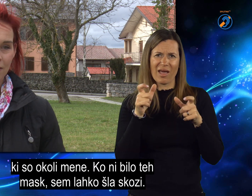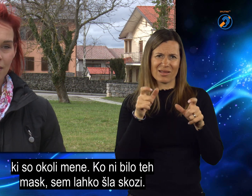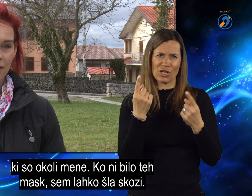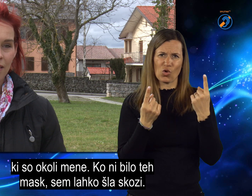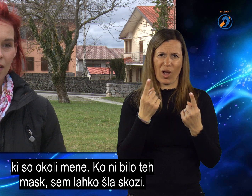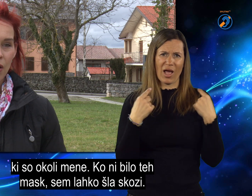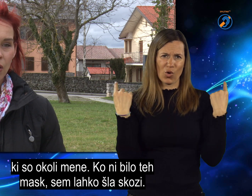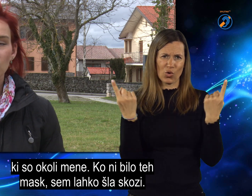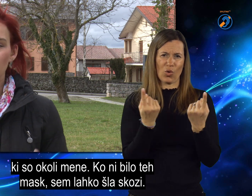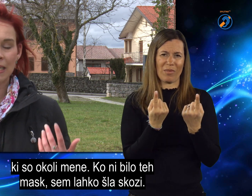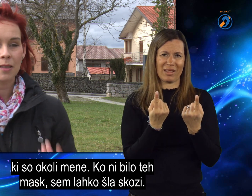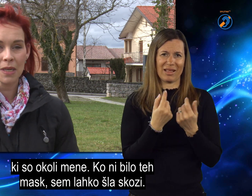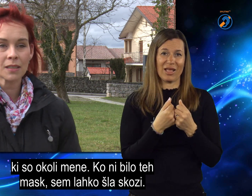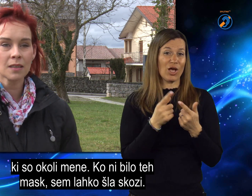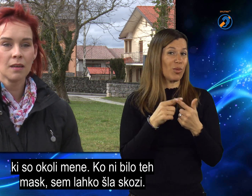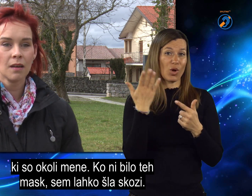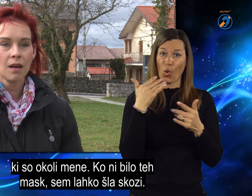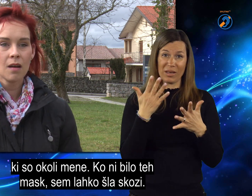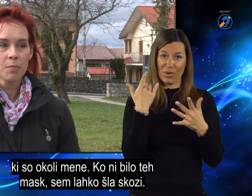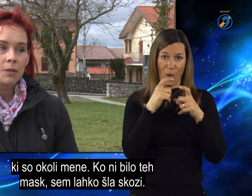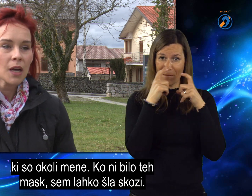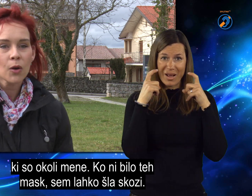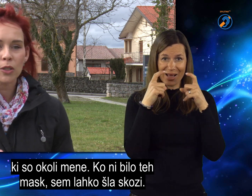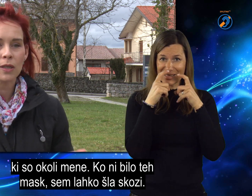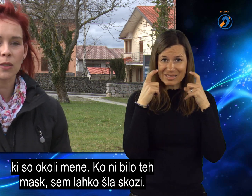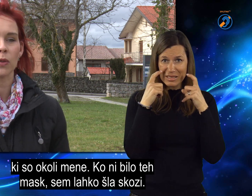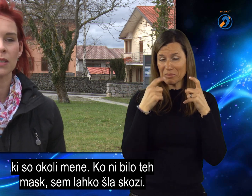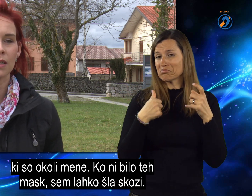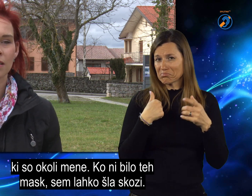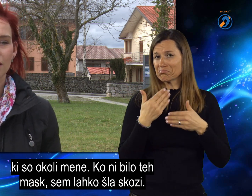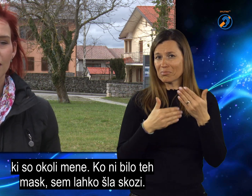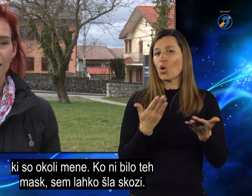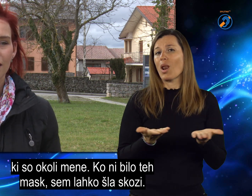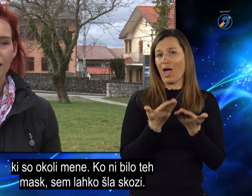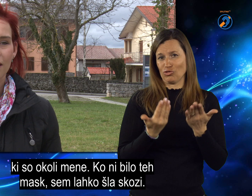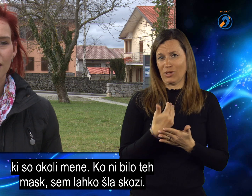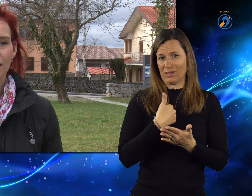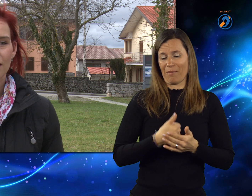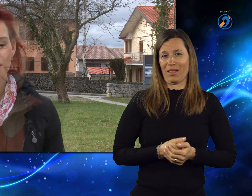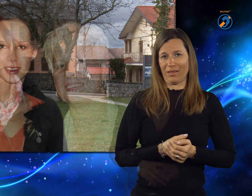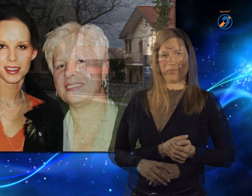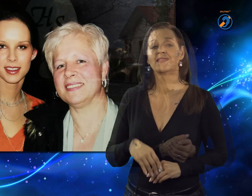mene. Ko ni bilo teh mask, pa sem lahko šla skozi.